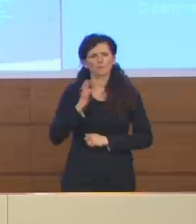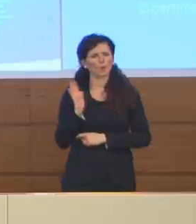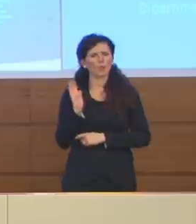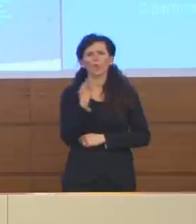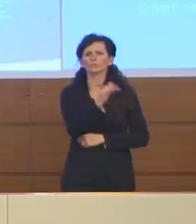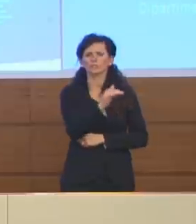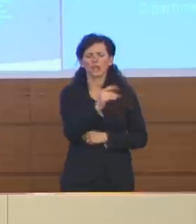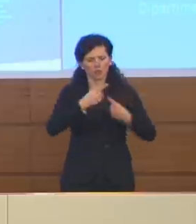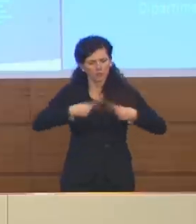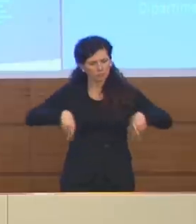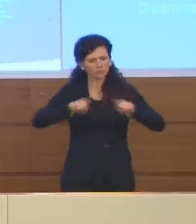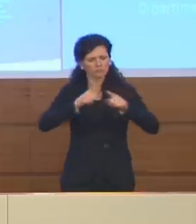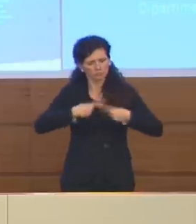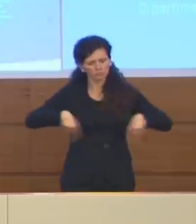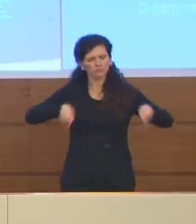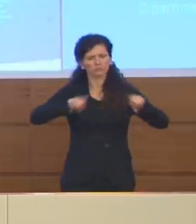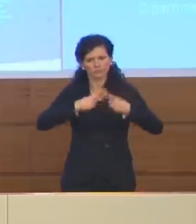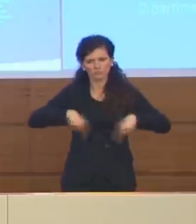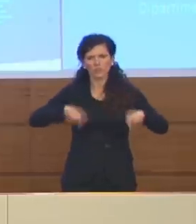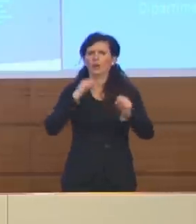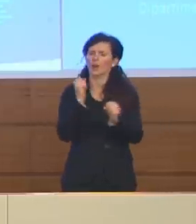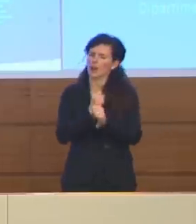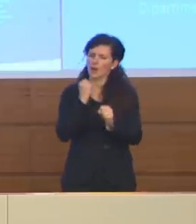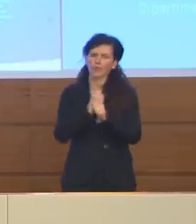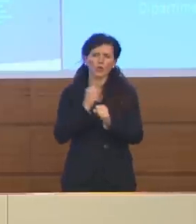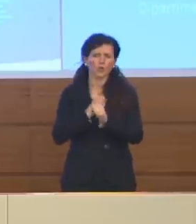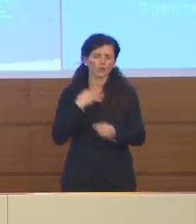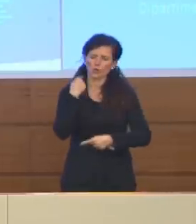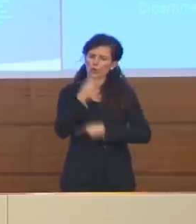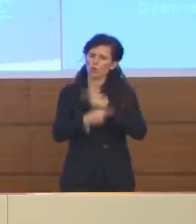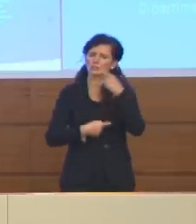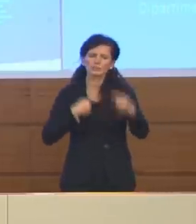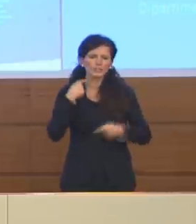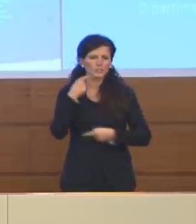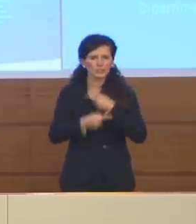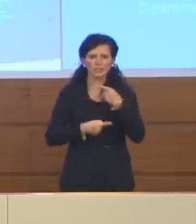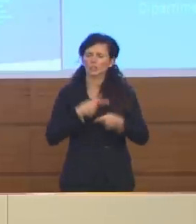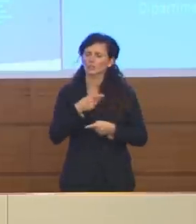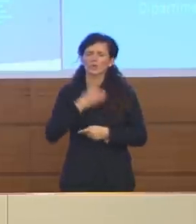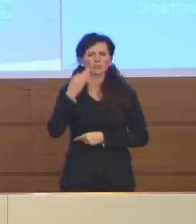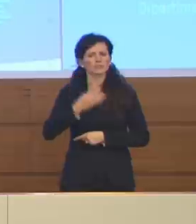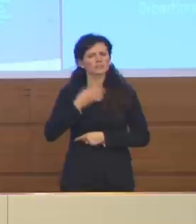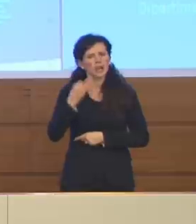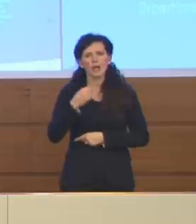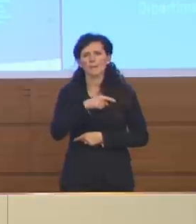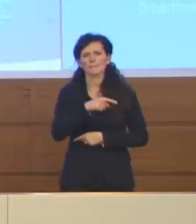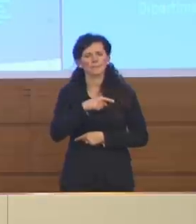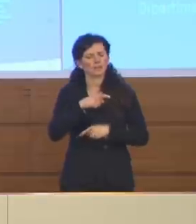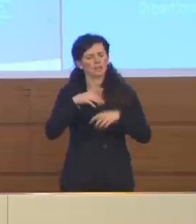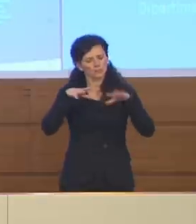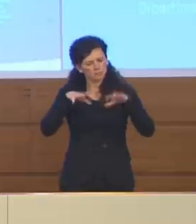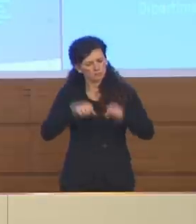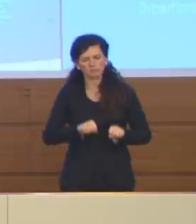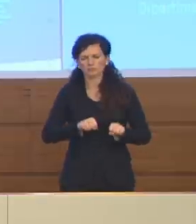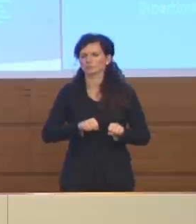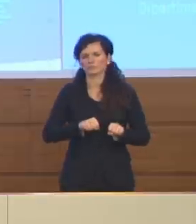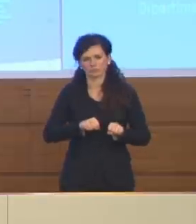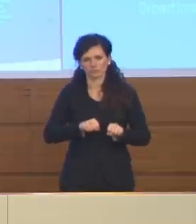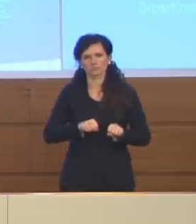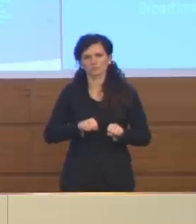quotidianamente ea lavorare in maniera assolutamente alacre proprio